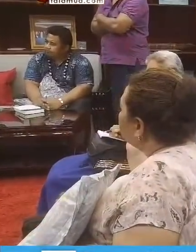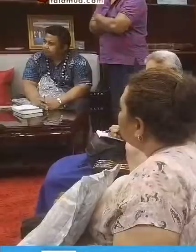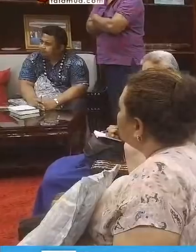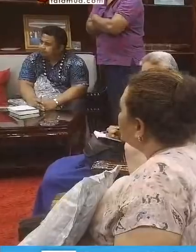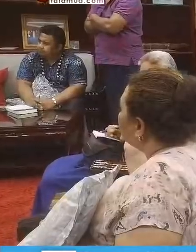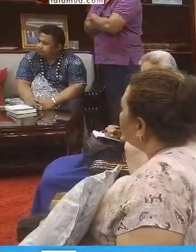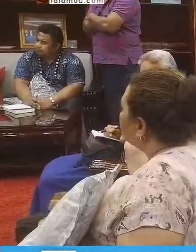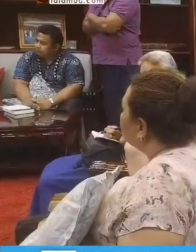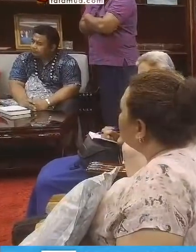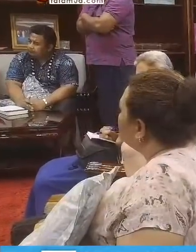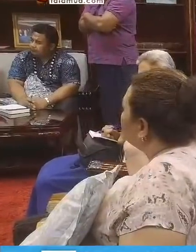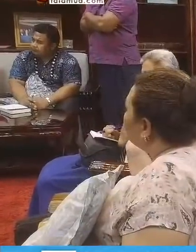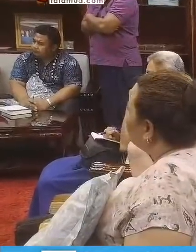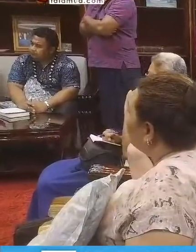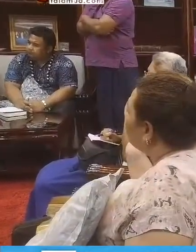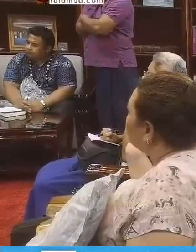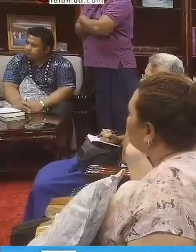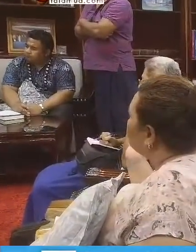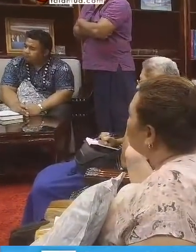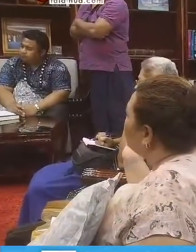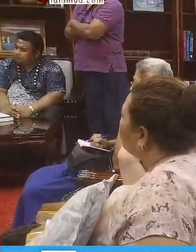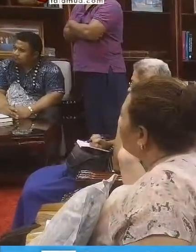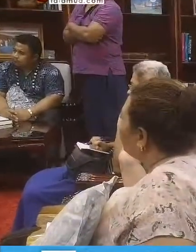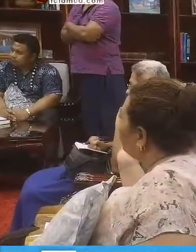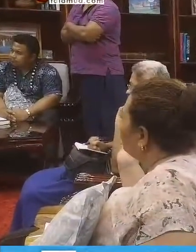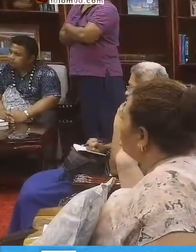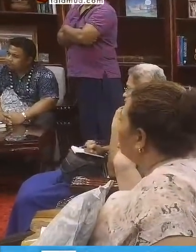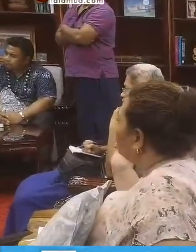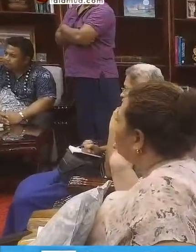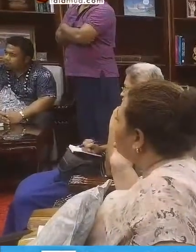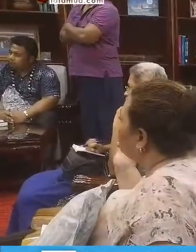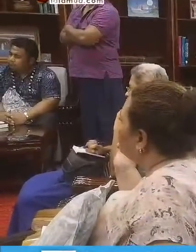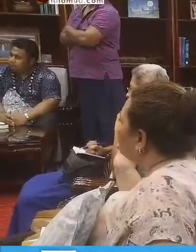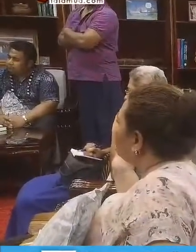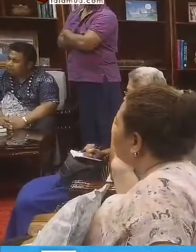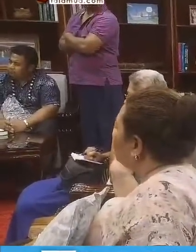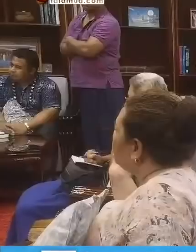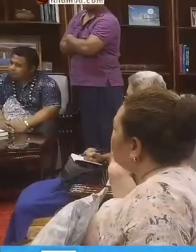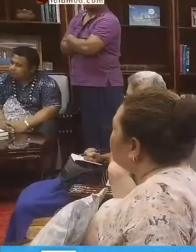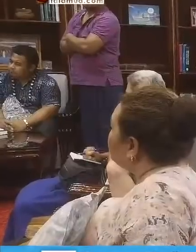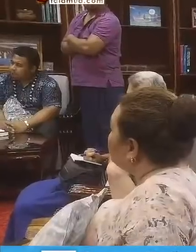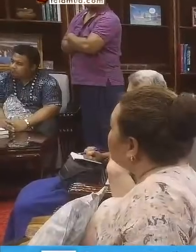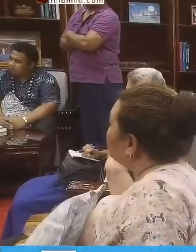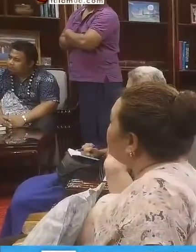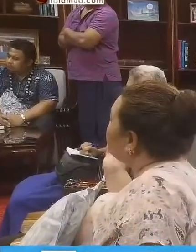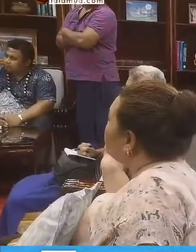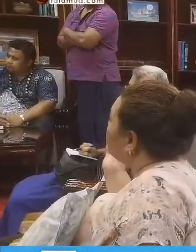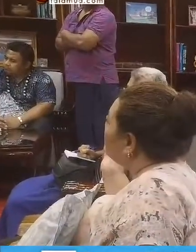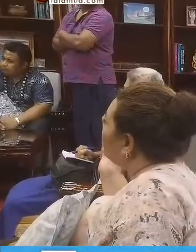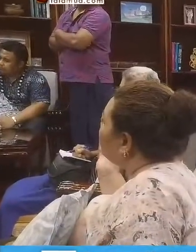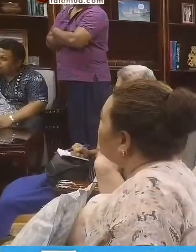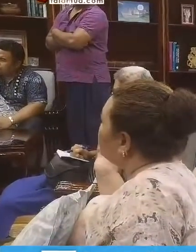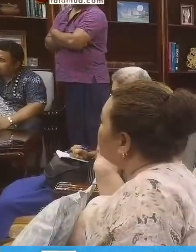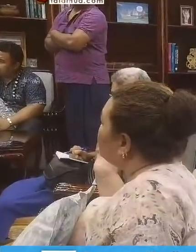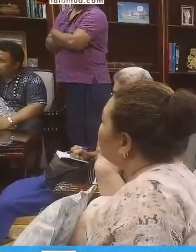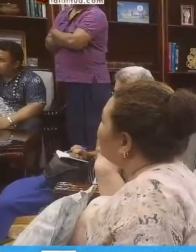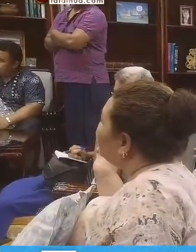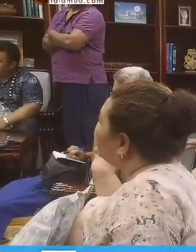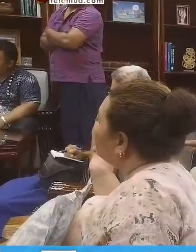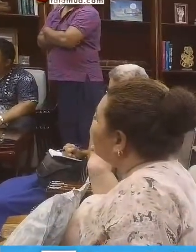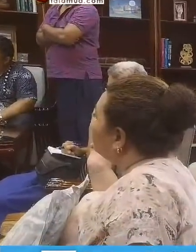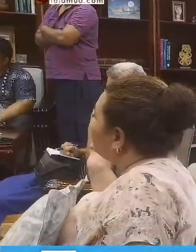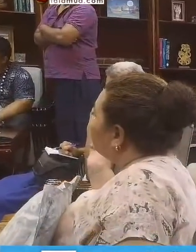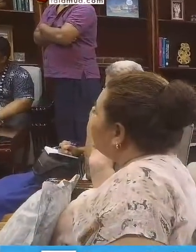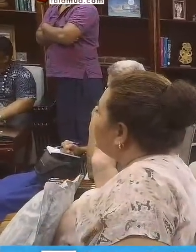no no wima e ma fai ana e te mine una fai si ta pena e tu fa se e tula fono tu ai e fa awa ai se tu